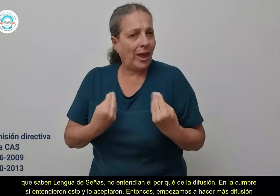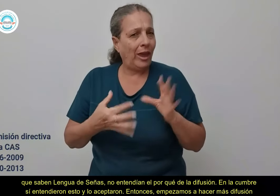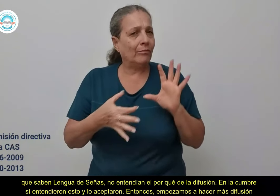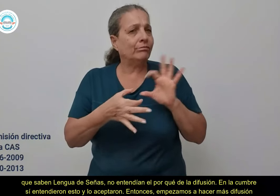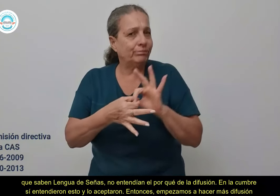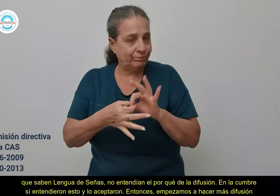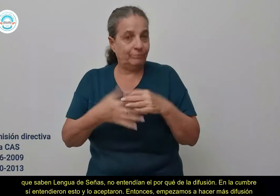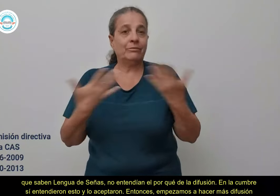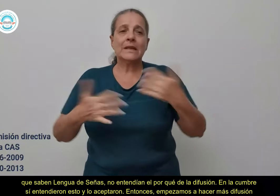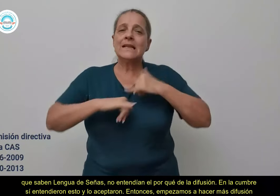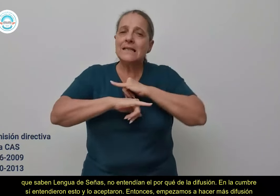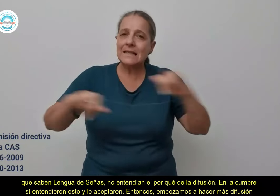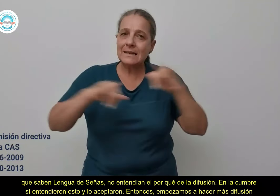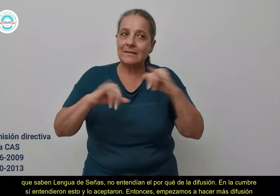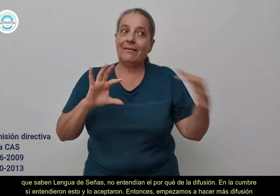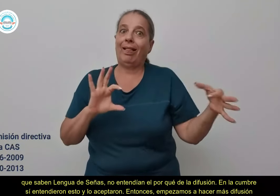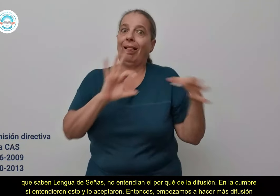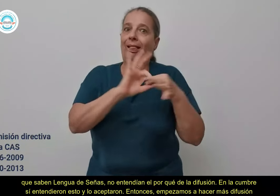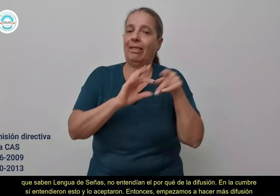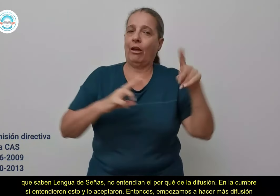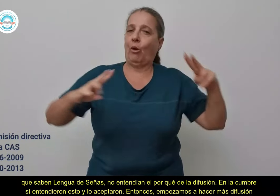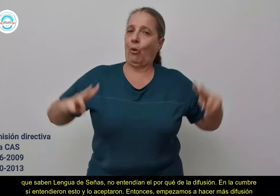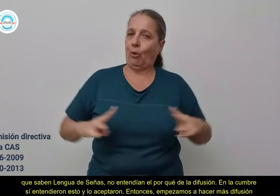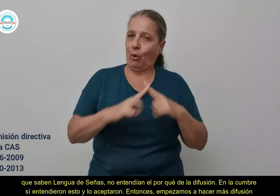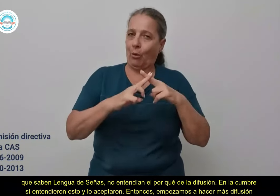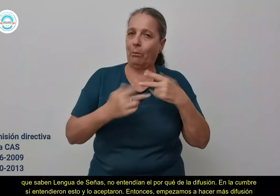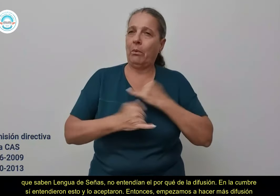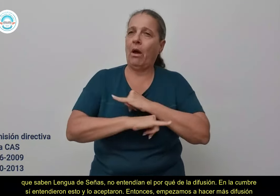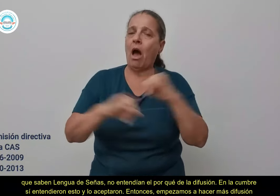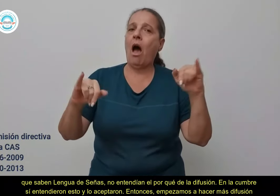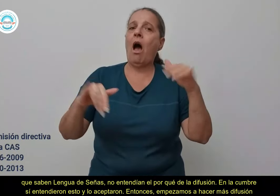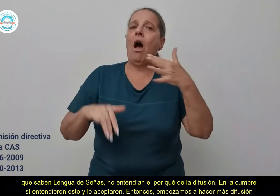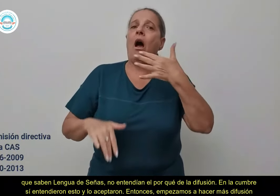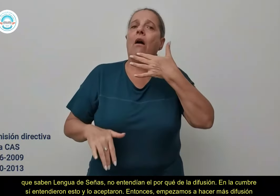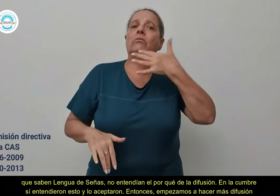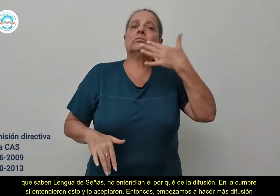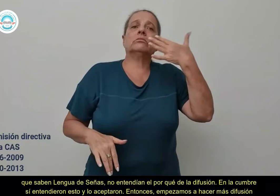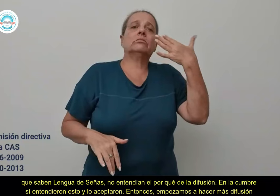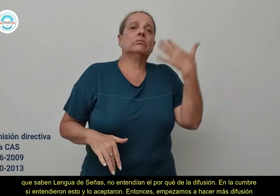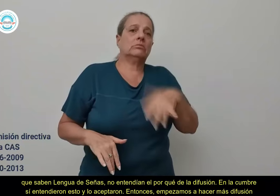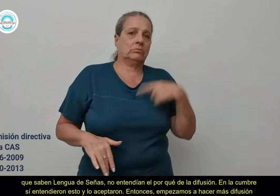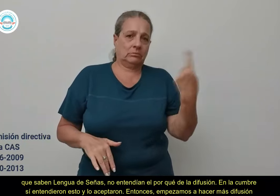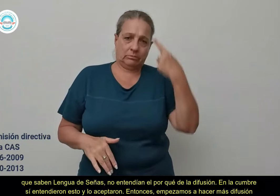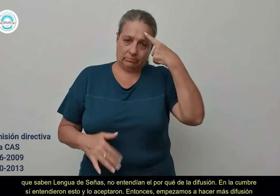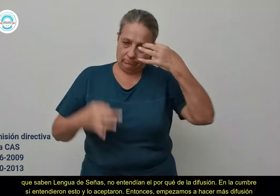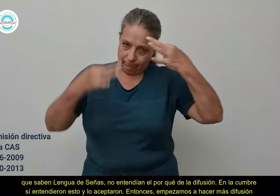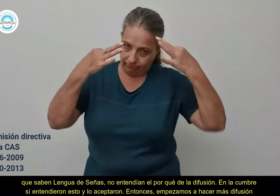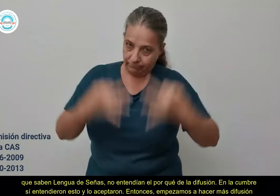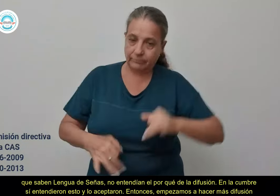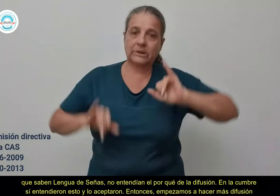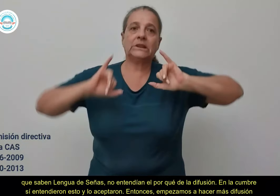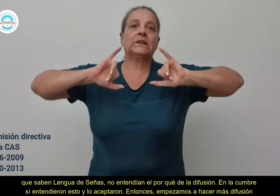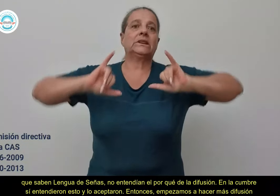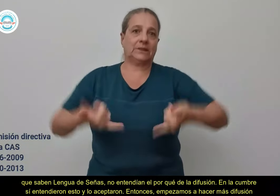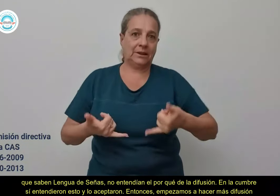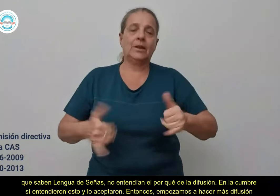el porqué de esta difusión. En la cumbre sí entendieron esto y lo aceptaron. Y